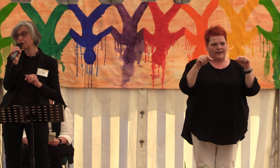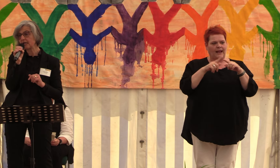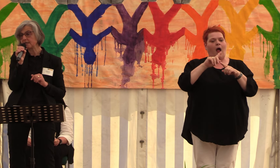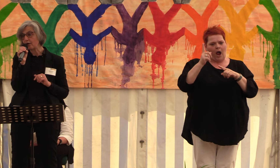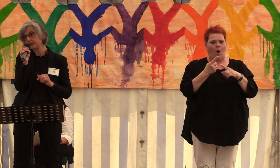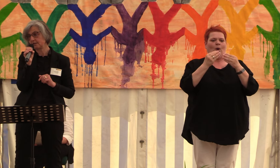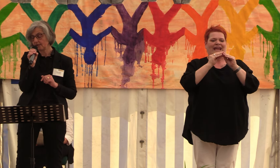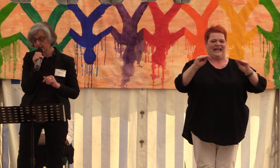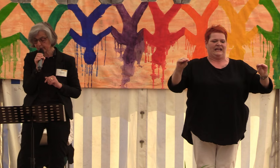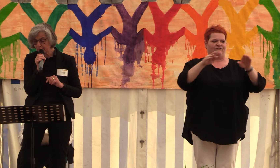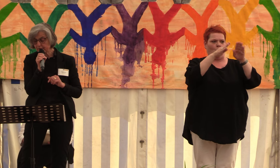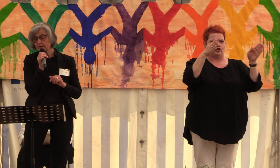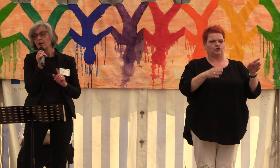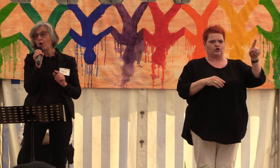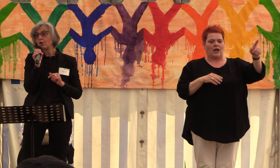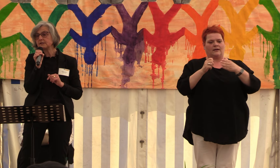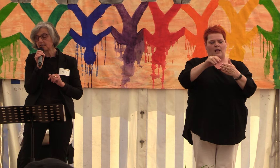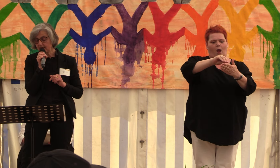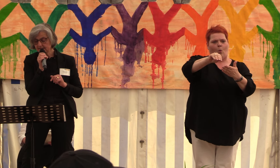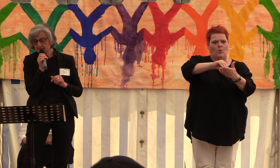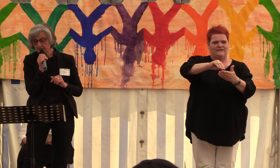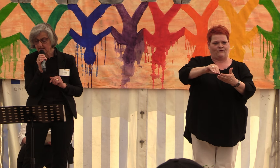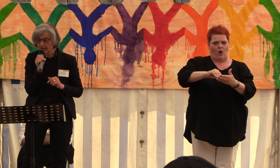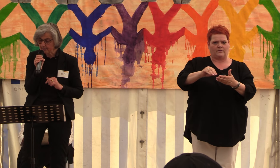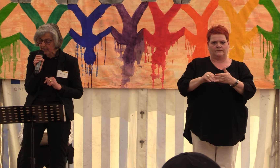am Infostand ausfüllen und